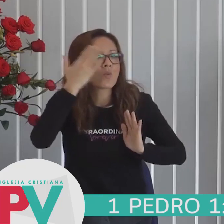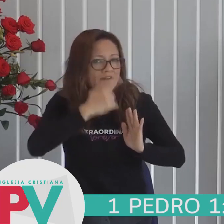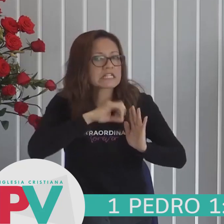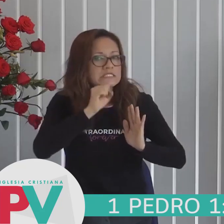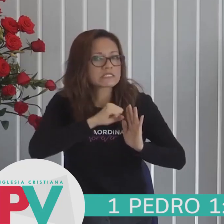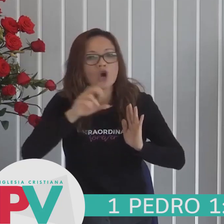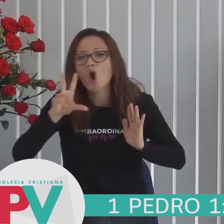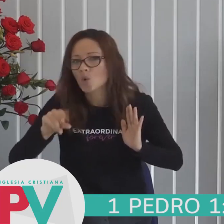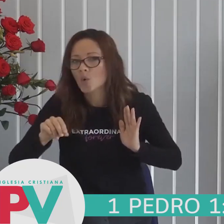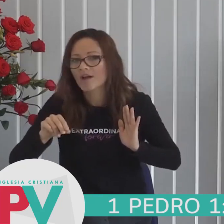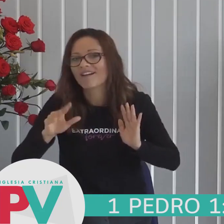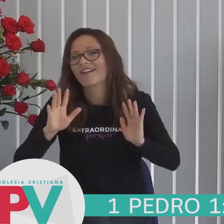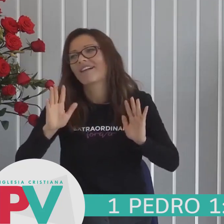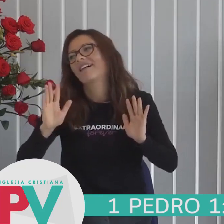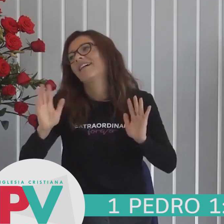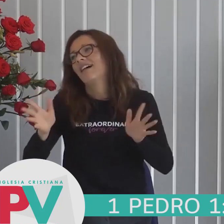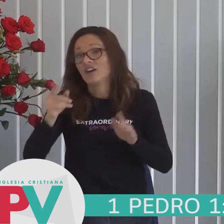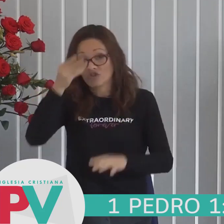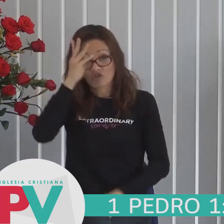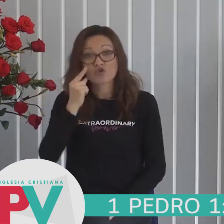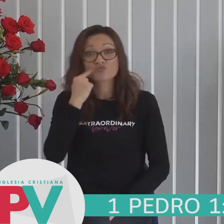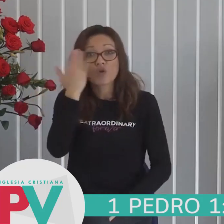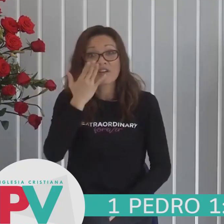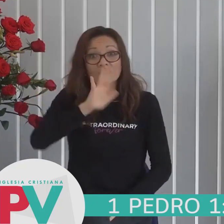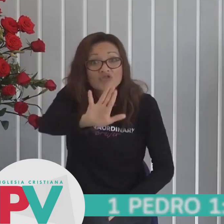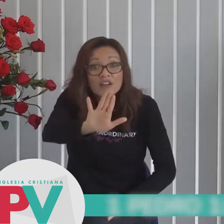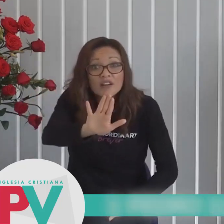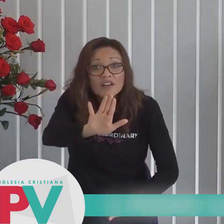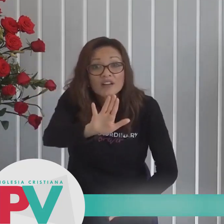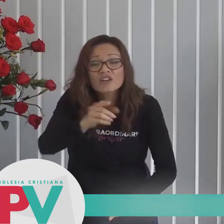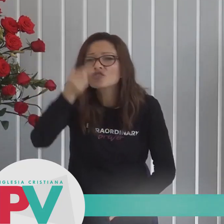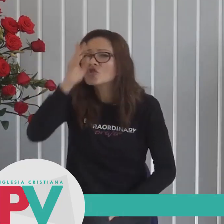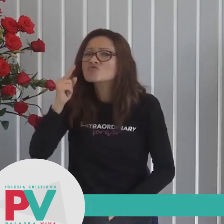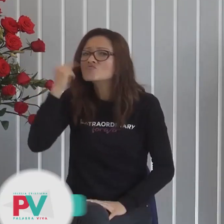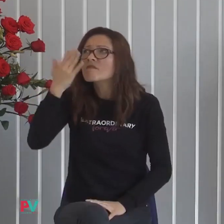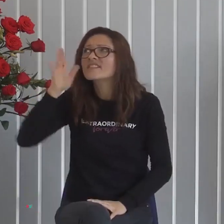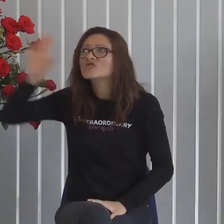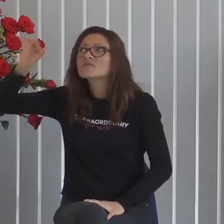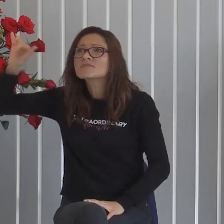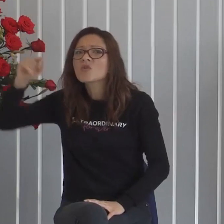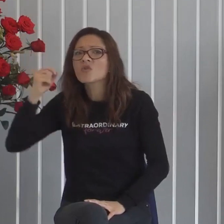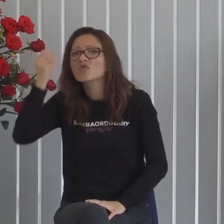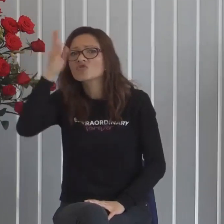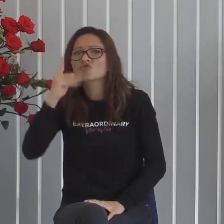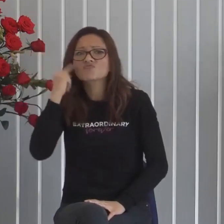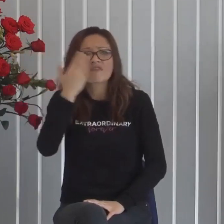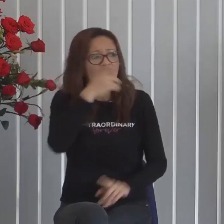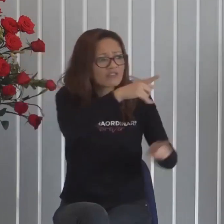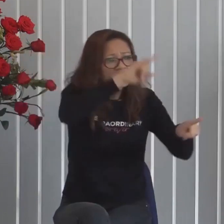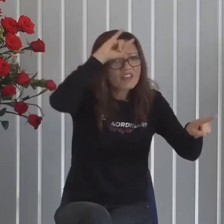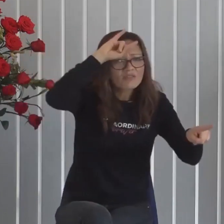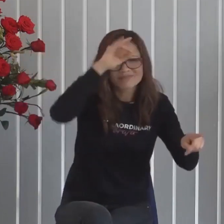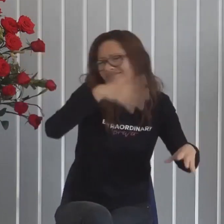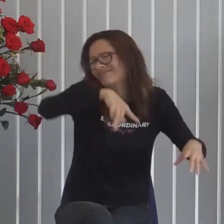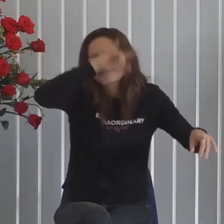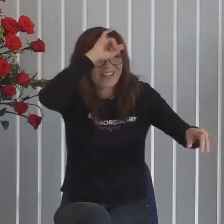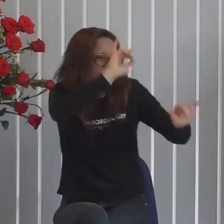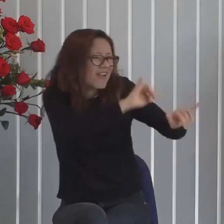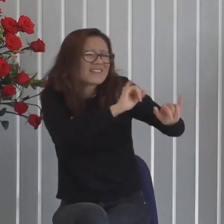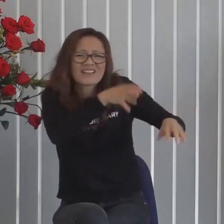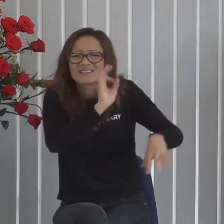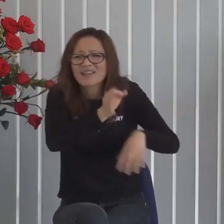qué? ¿Dios lo está probando a usted? ¿Dios lo está probando a él? ¿Dios está probando al diablo? No, el diablo es diablo, viejo. Es